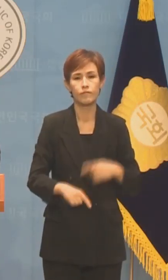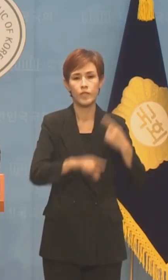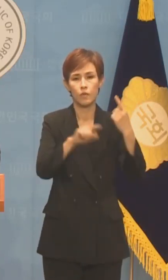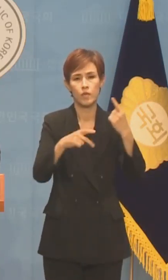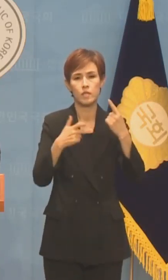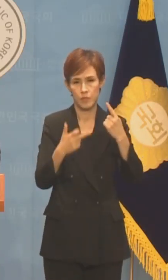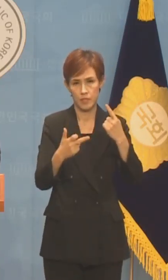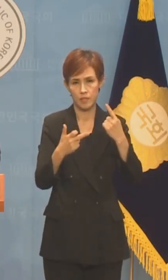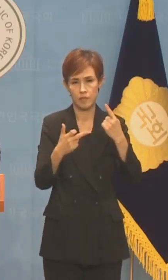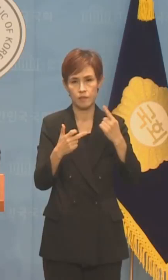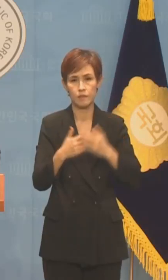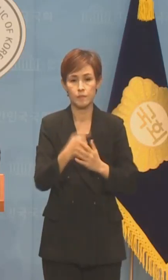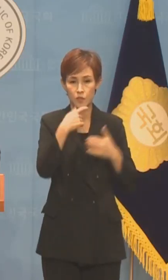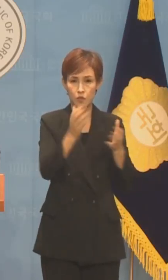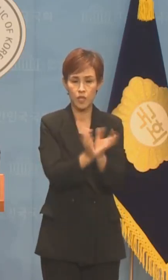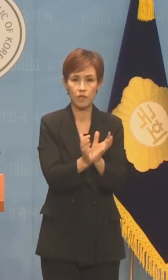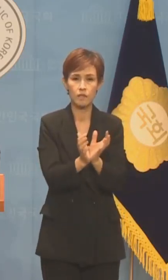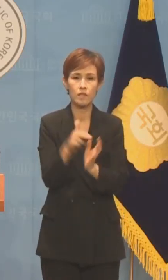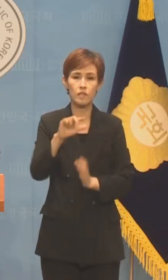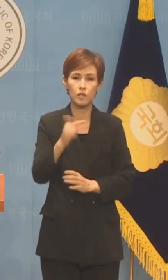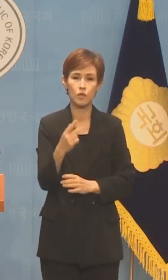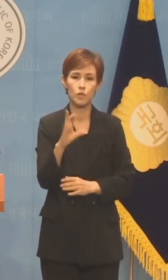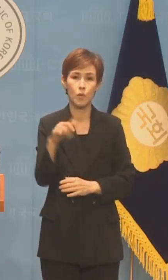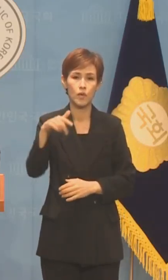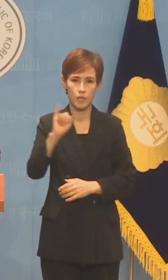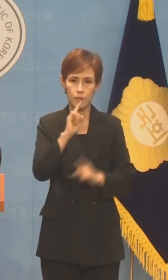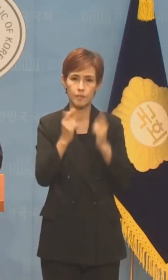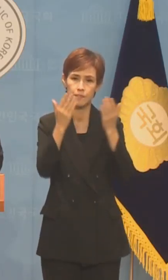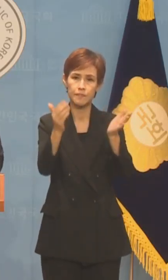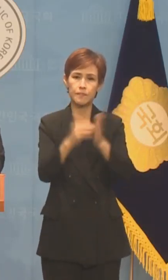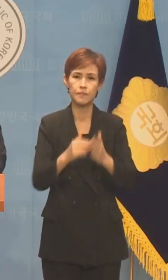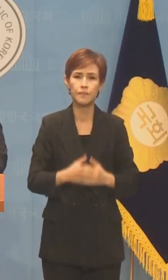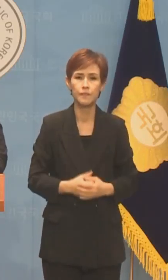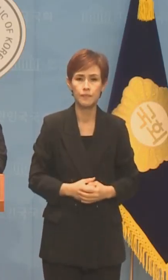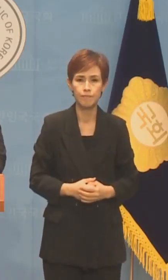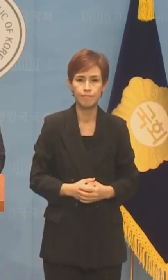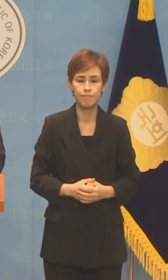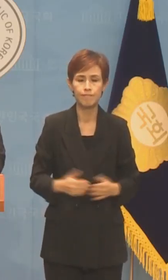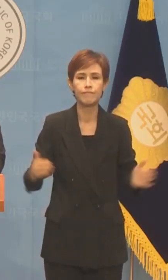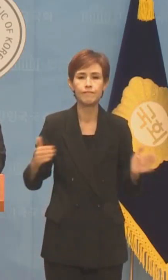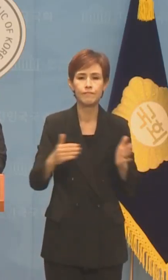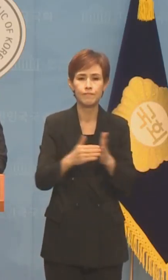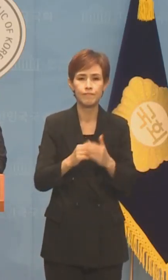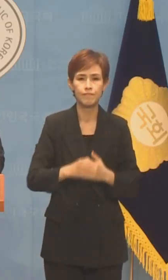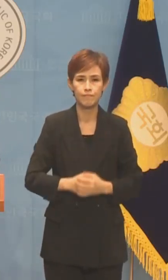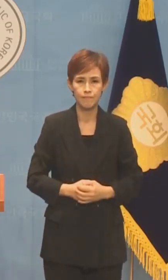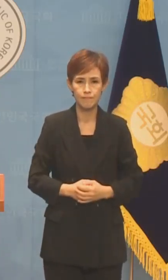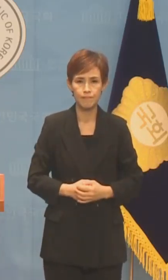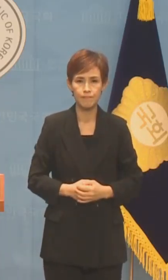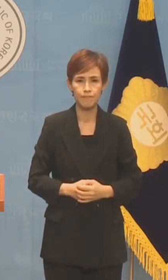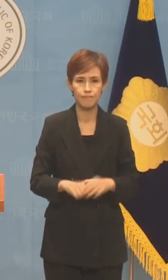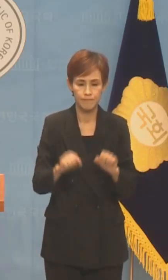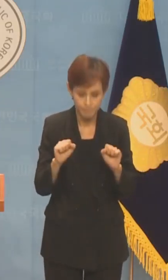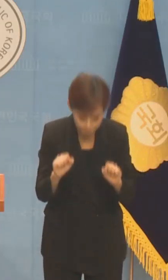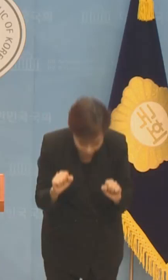1월 17일 더불어민주당 국민소통위원장 국회의원 전용기. 이상으로 기자회견 마치겠습니다.